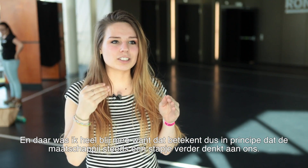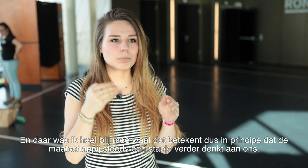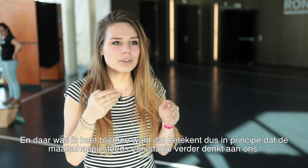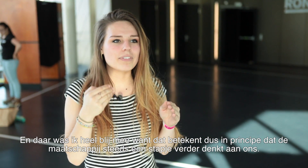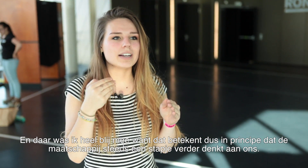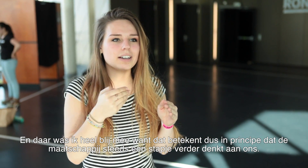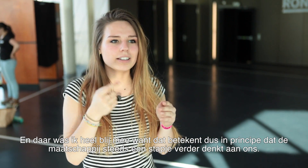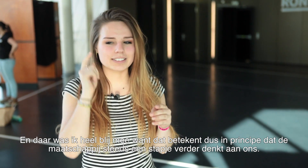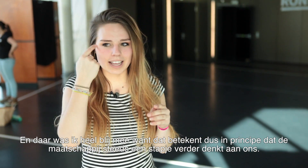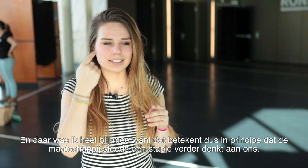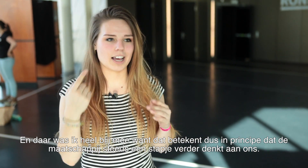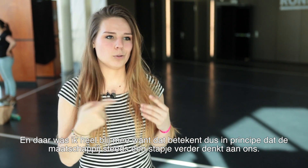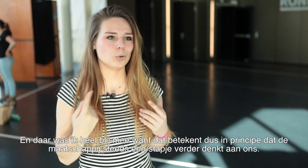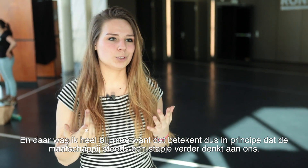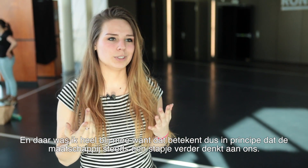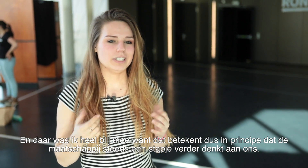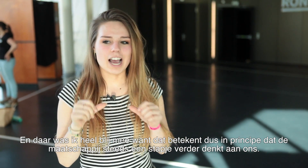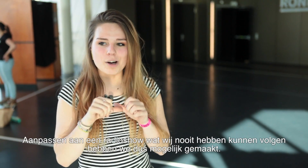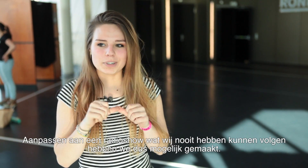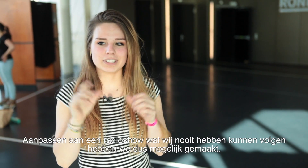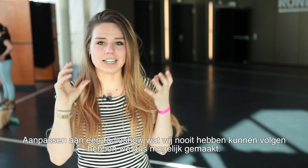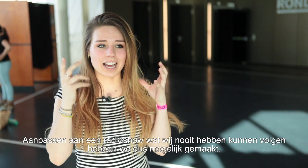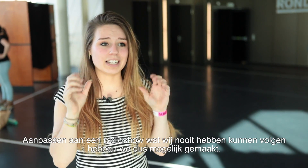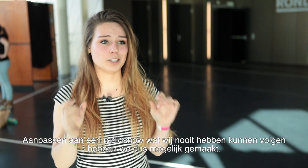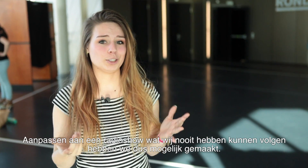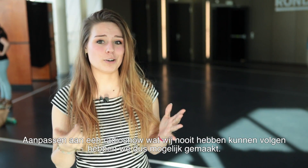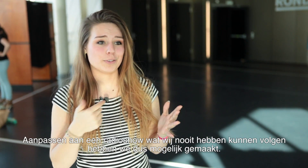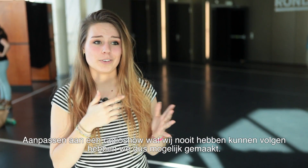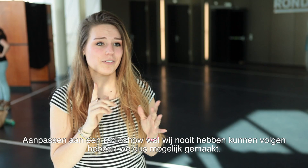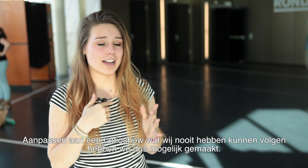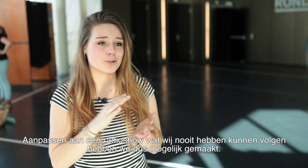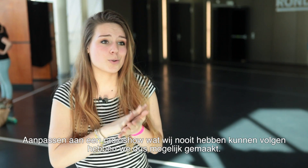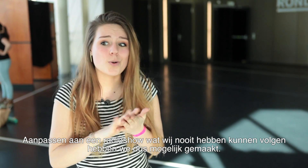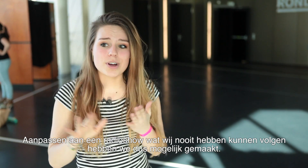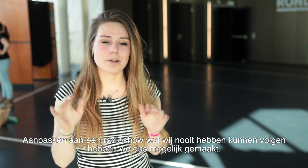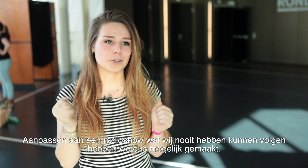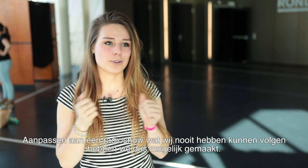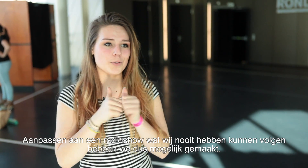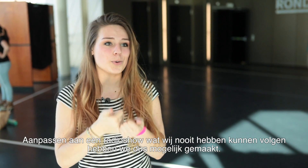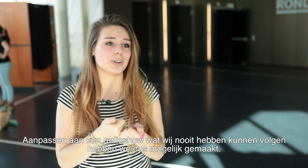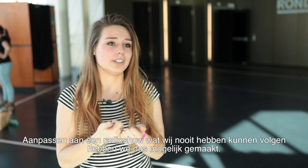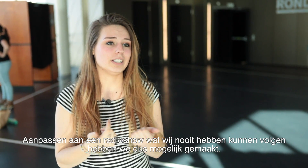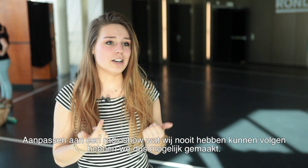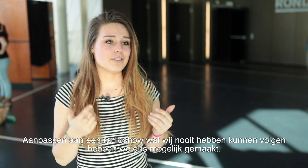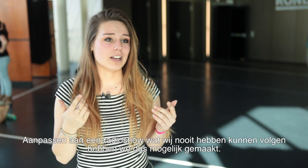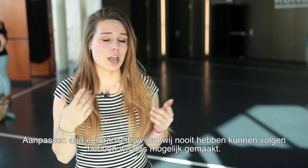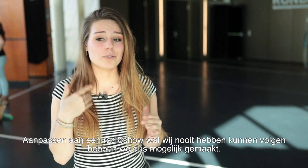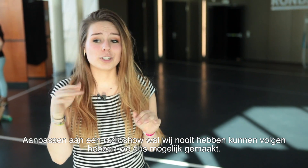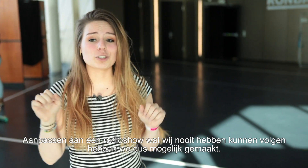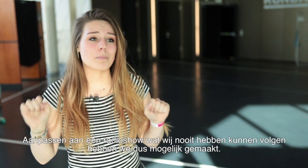stapje verder denkt aan ons. Aanpassen aan een radioshow wat wij nooit hebben kunnen volgen, hebben we dus